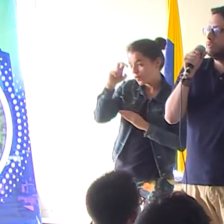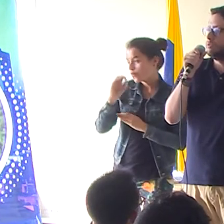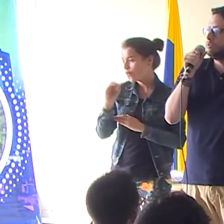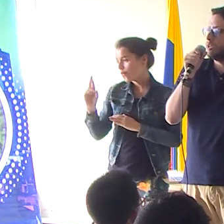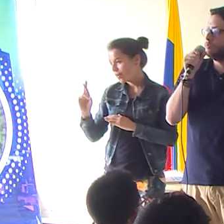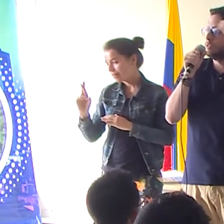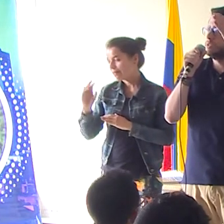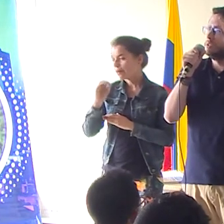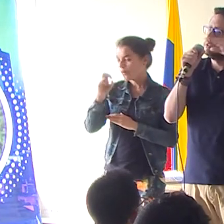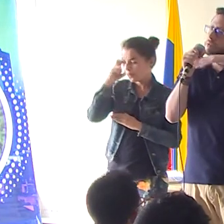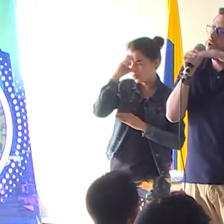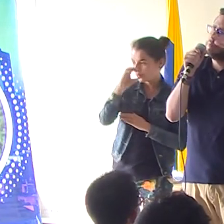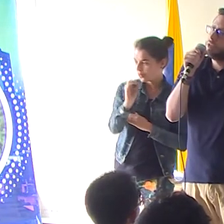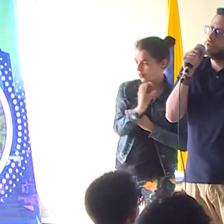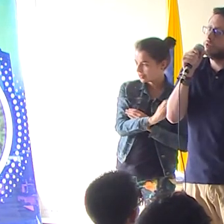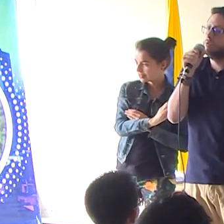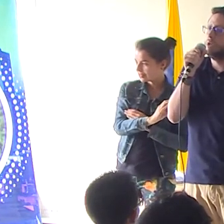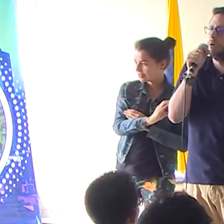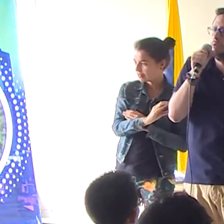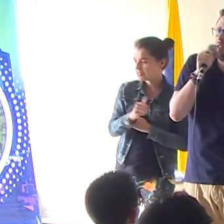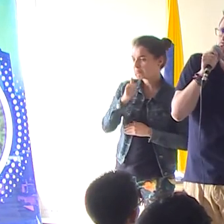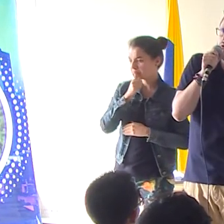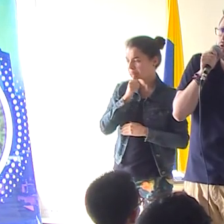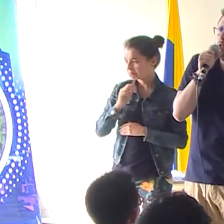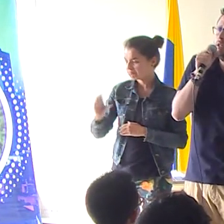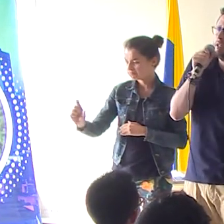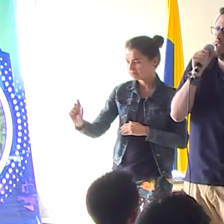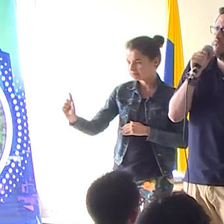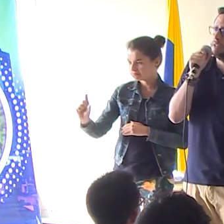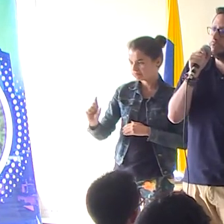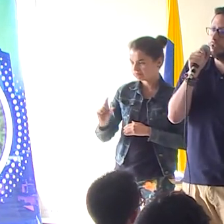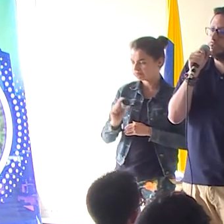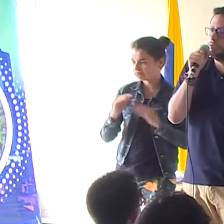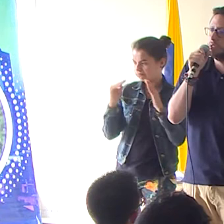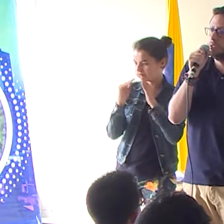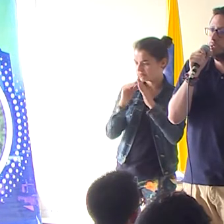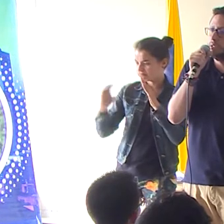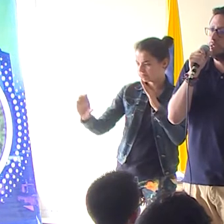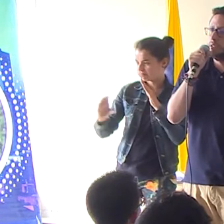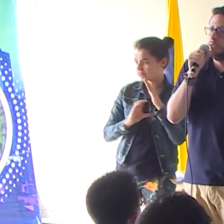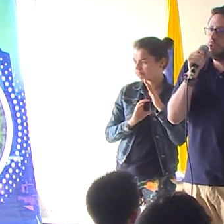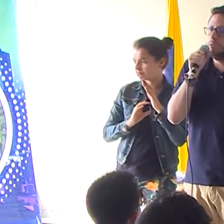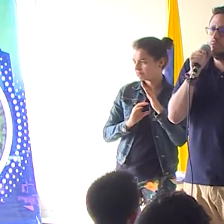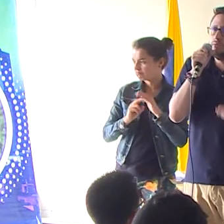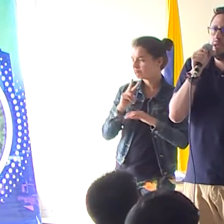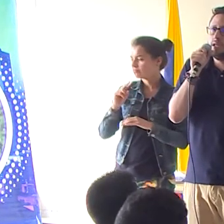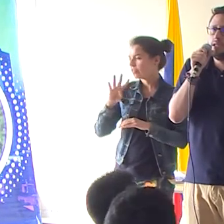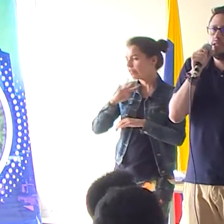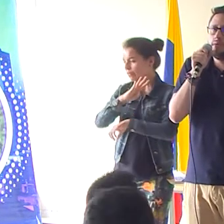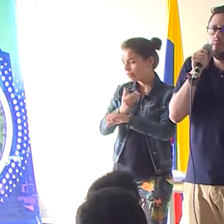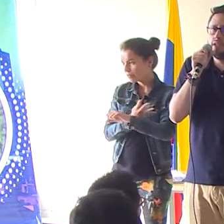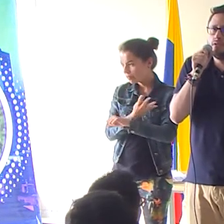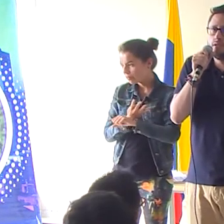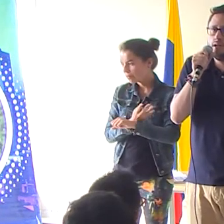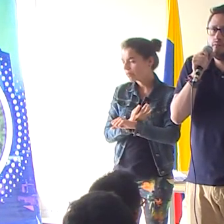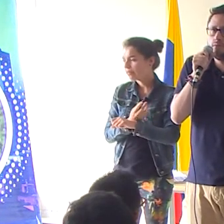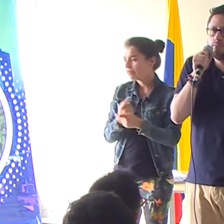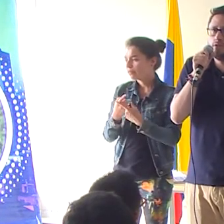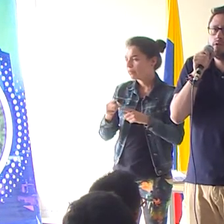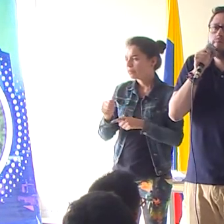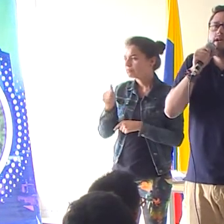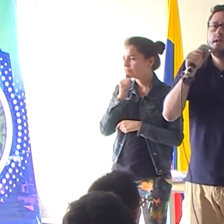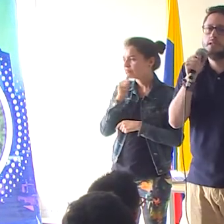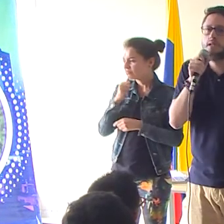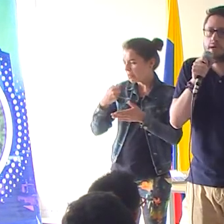casco urbano bogotá pues tiene una presión regulada durante todas las 24 horas y bueno hay uno para que le sirve la presión del agua